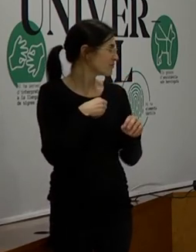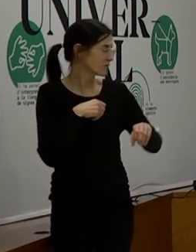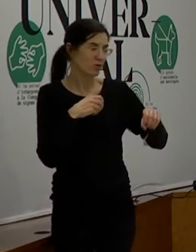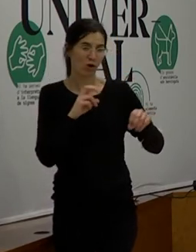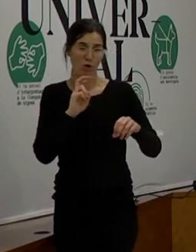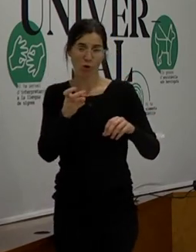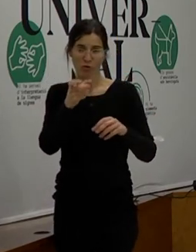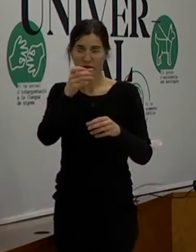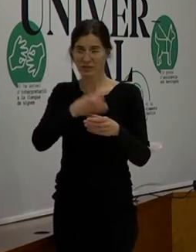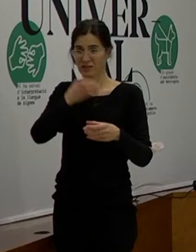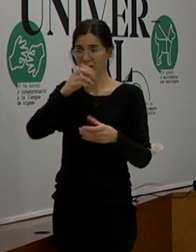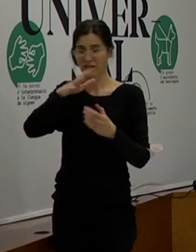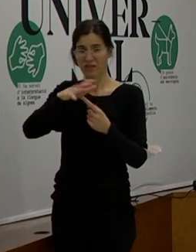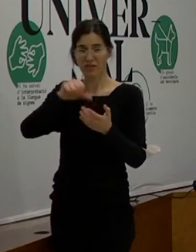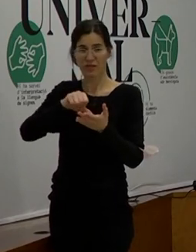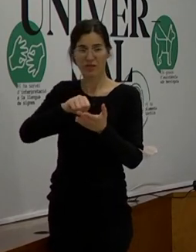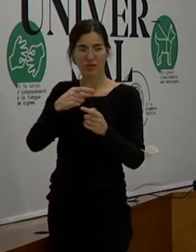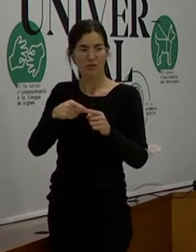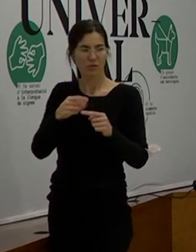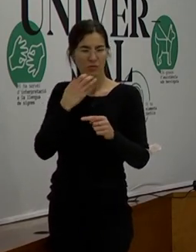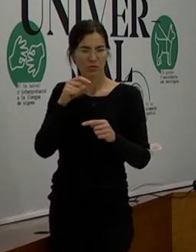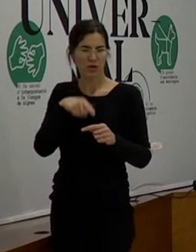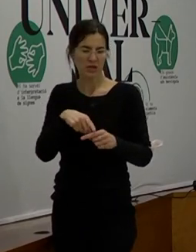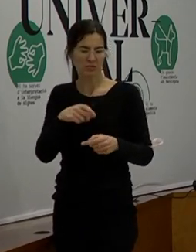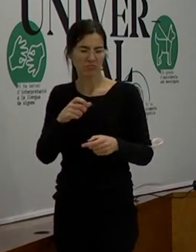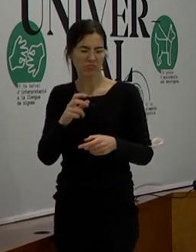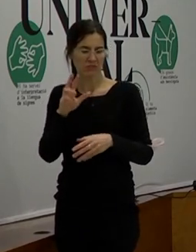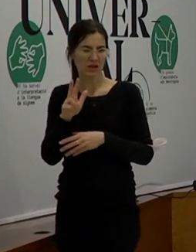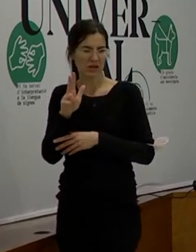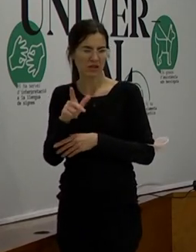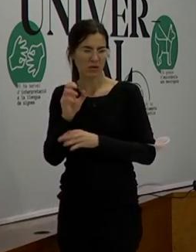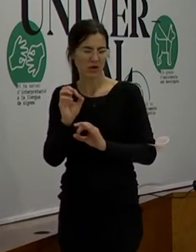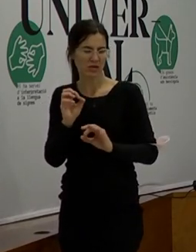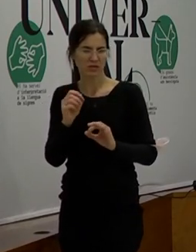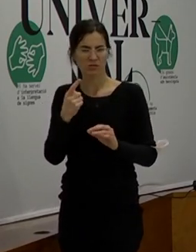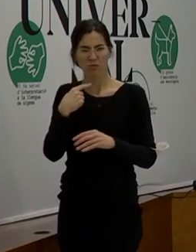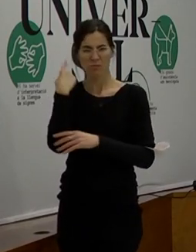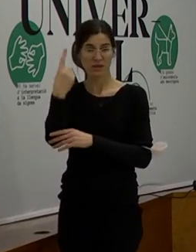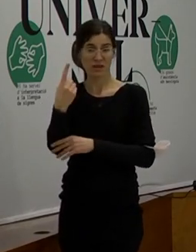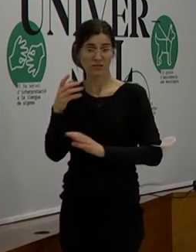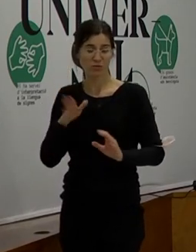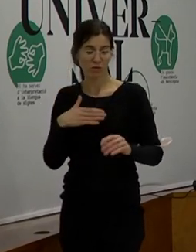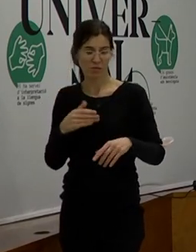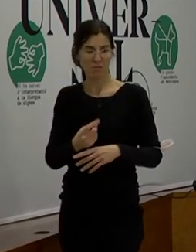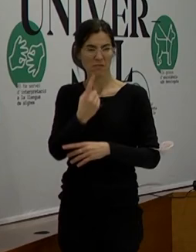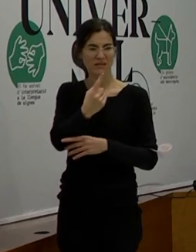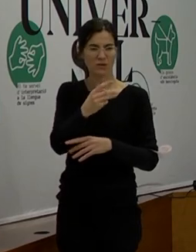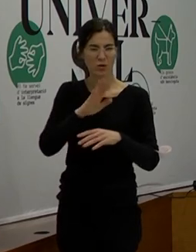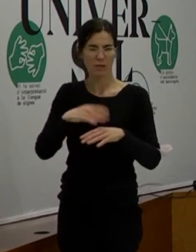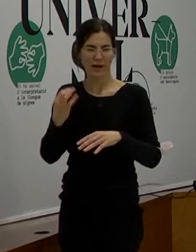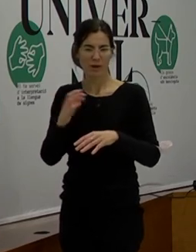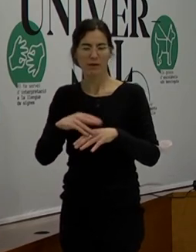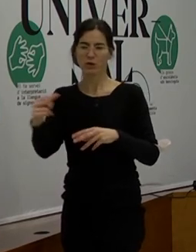Per què? A lo millor és perquè estàs a Cardedeu, perquè en Cardedeu són de metro. Per què? Para que los